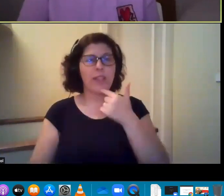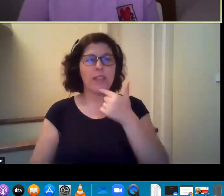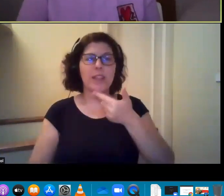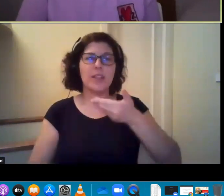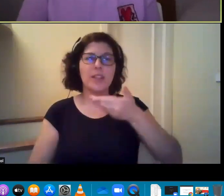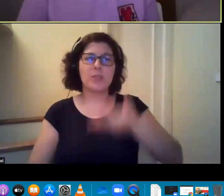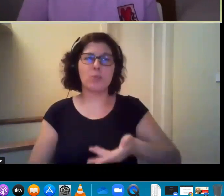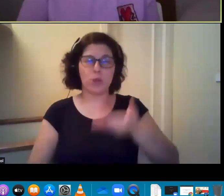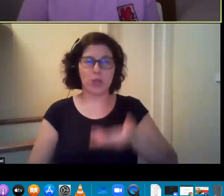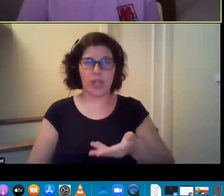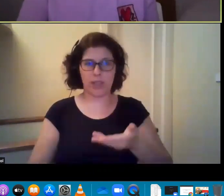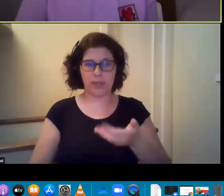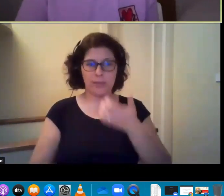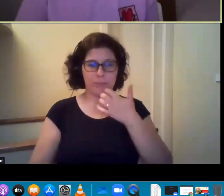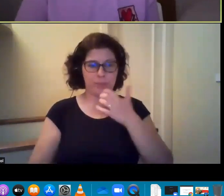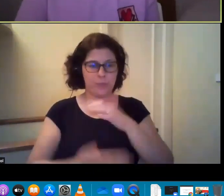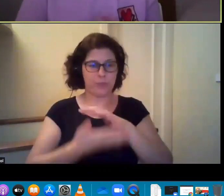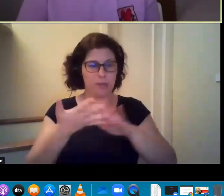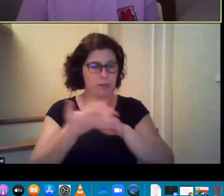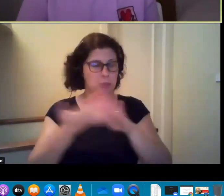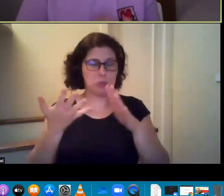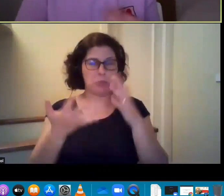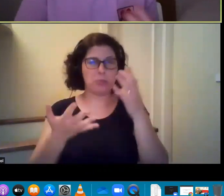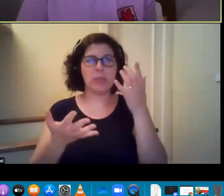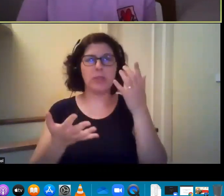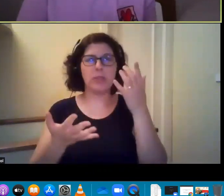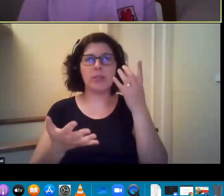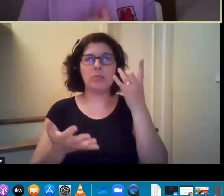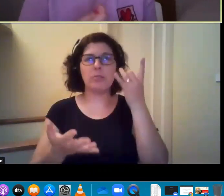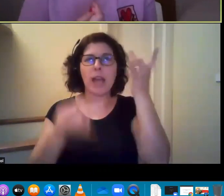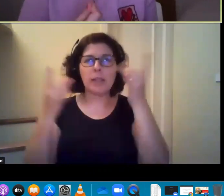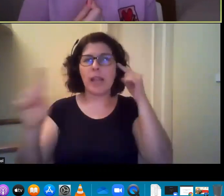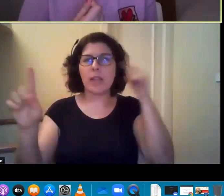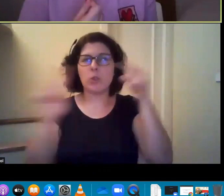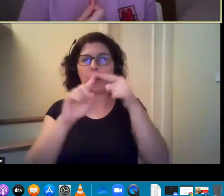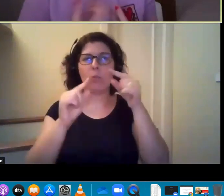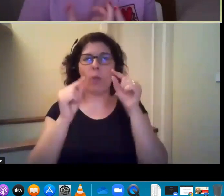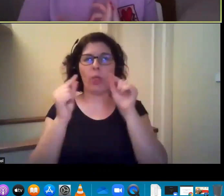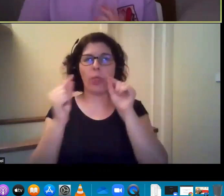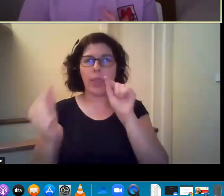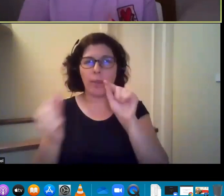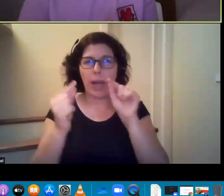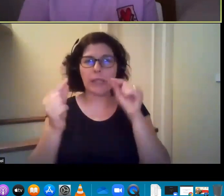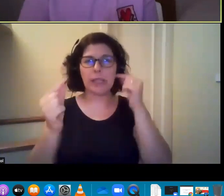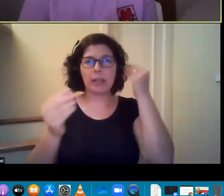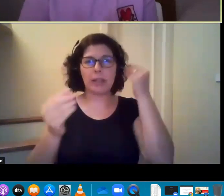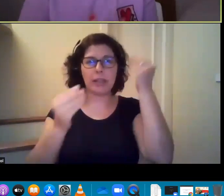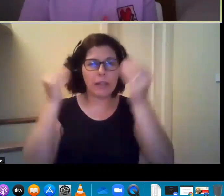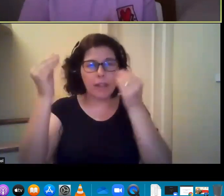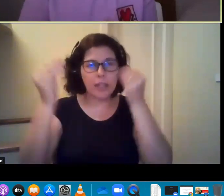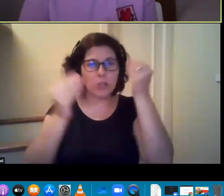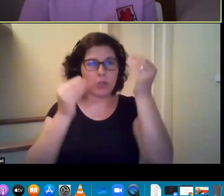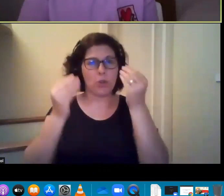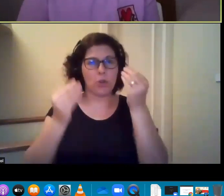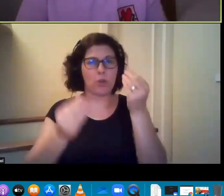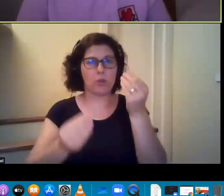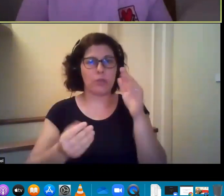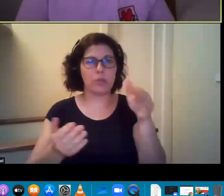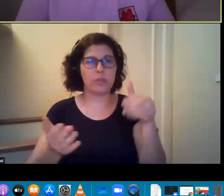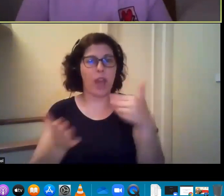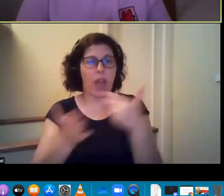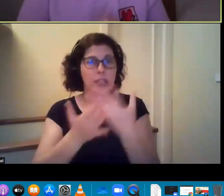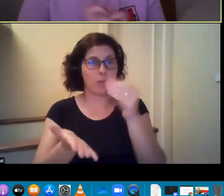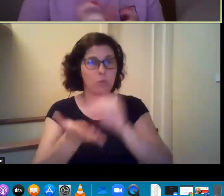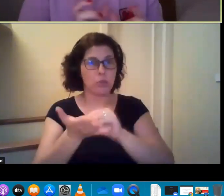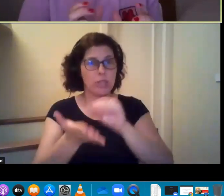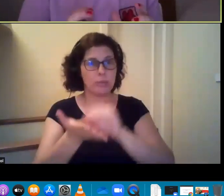además de actividades tan reflexivas, tan de debate, que siempre generan, incluso por ese desconocimiento del que hablábamos